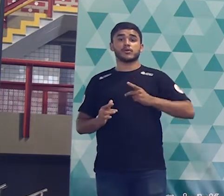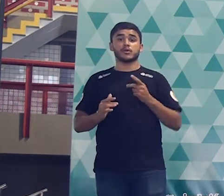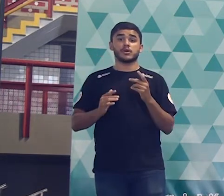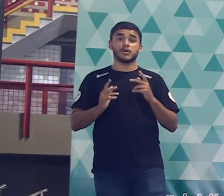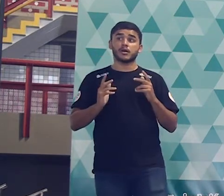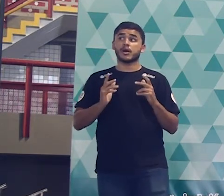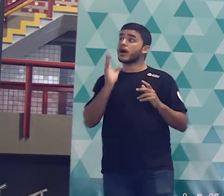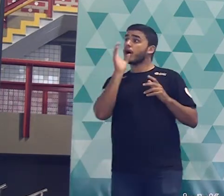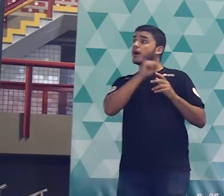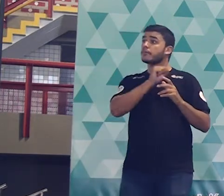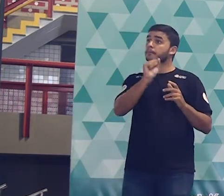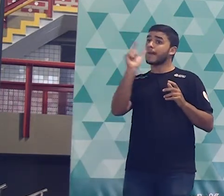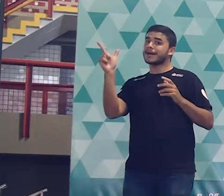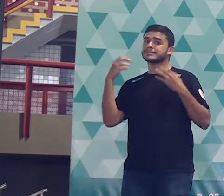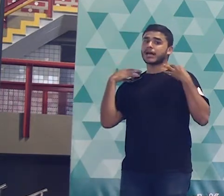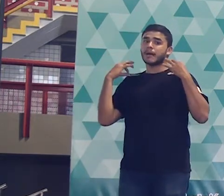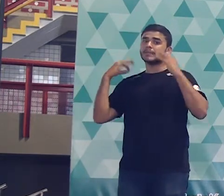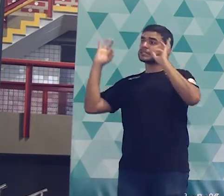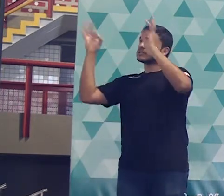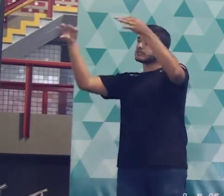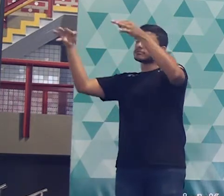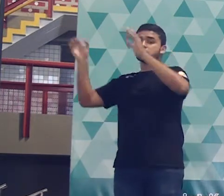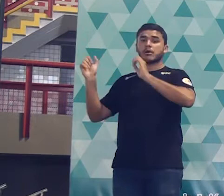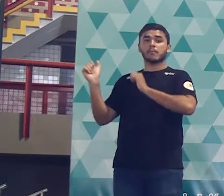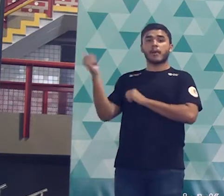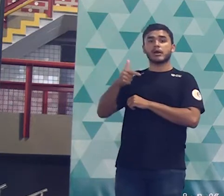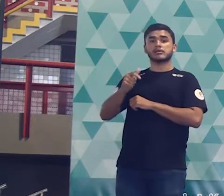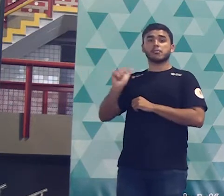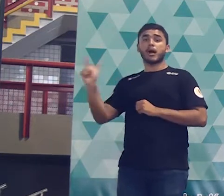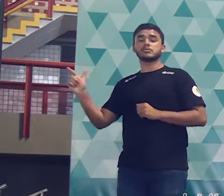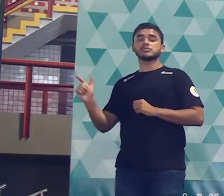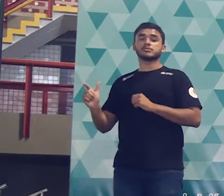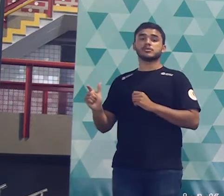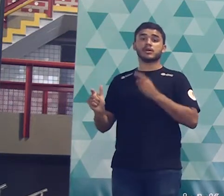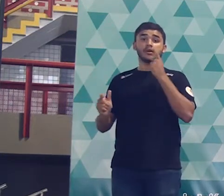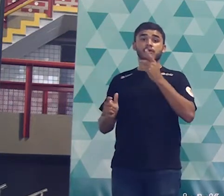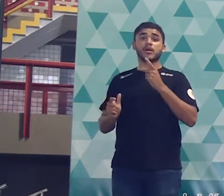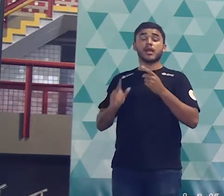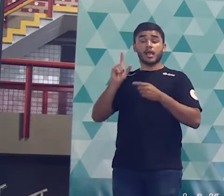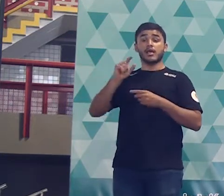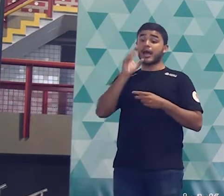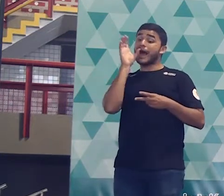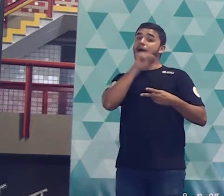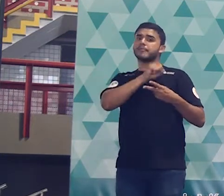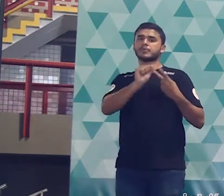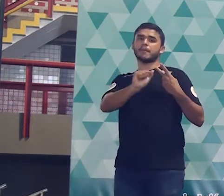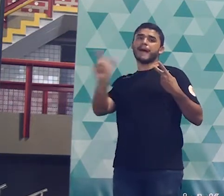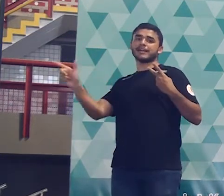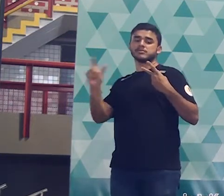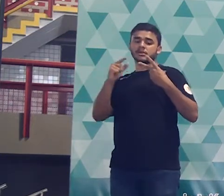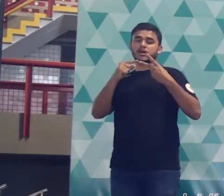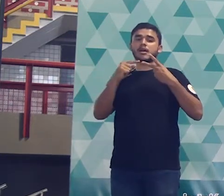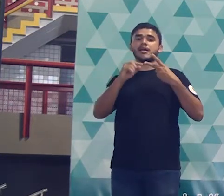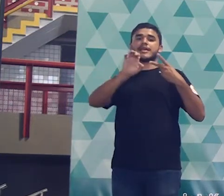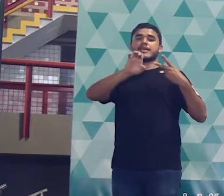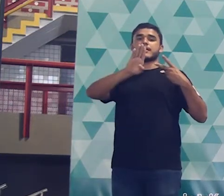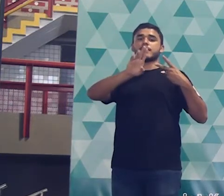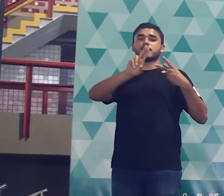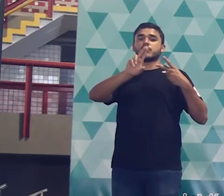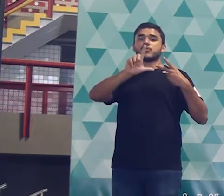coloquei no varal? Se foi mais rápido, então esse processo é chamado de ebulição. Mas aconteceu de novo a mesma